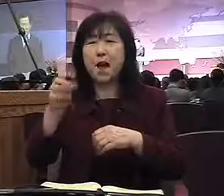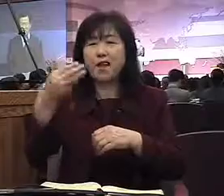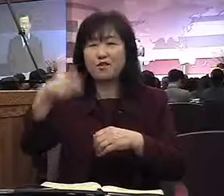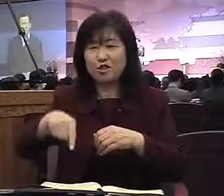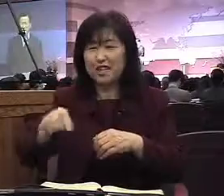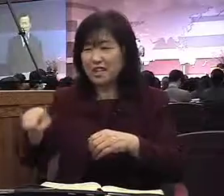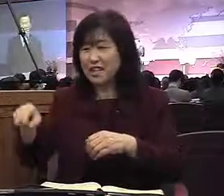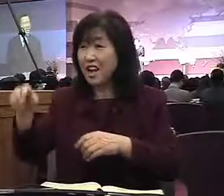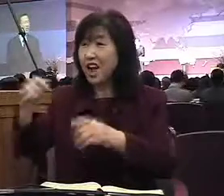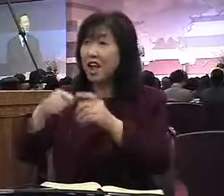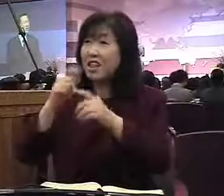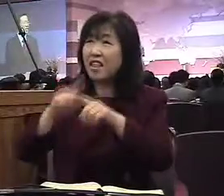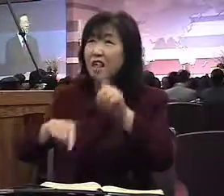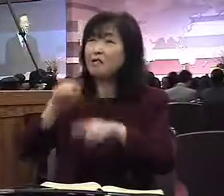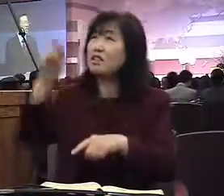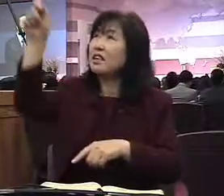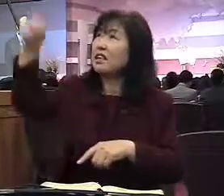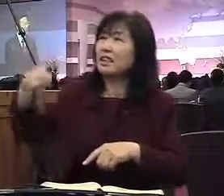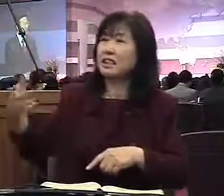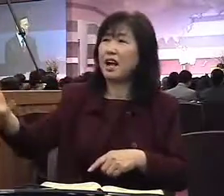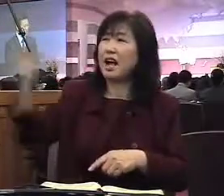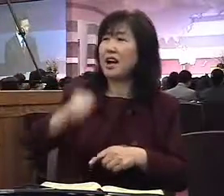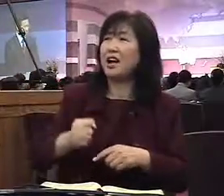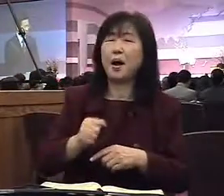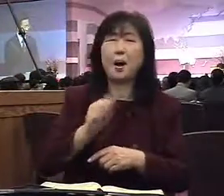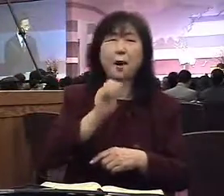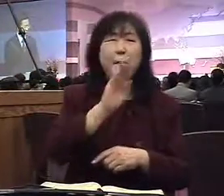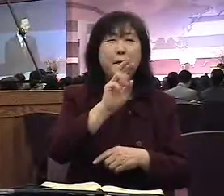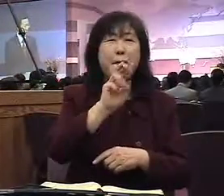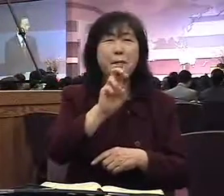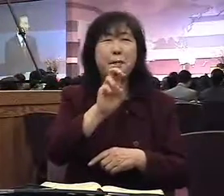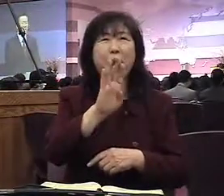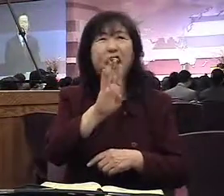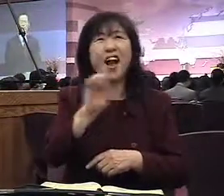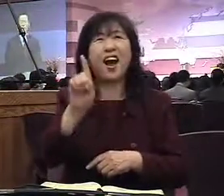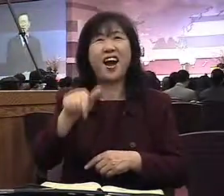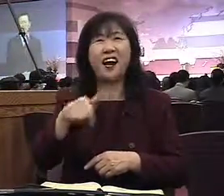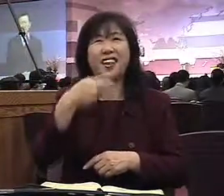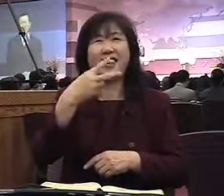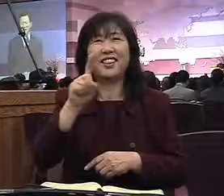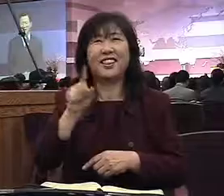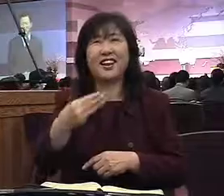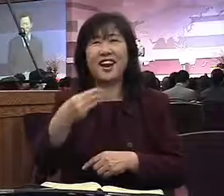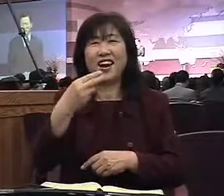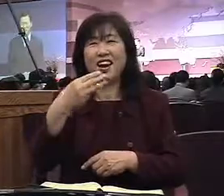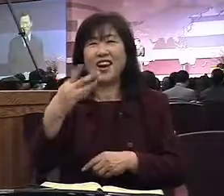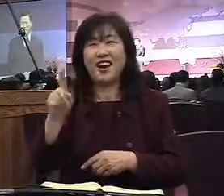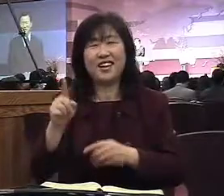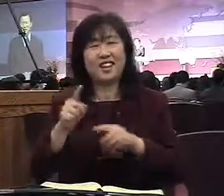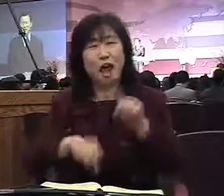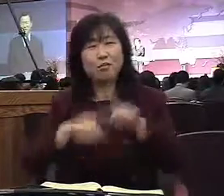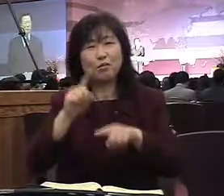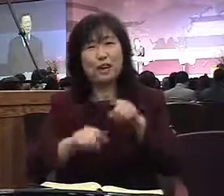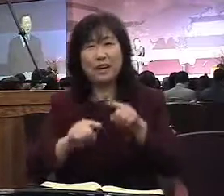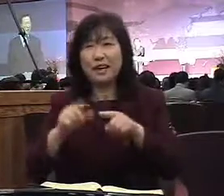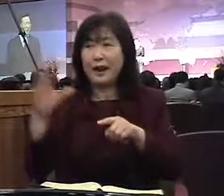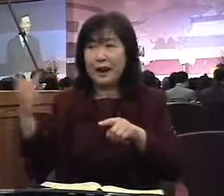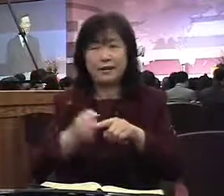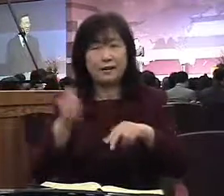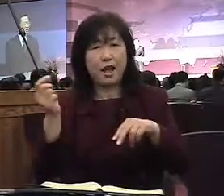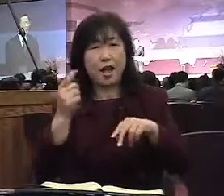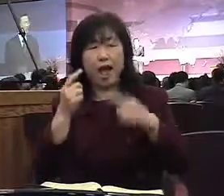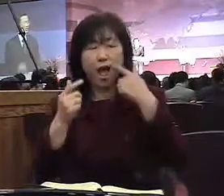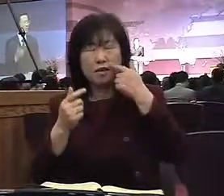거예요. 그래서 지금까지 제가 박달나무 빗자루를 싫어합니다. 박달나무만 나오면 제가 아주 마음이